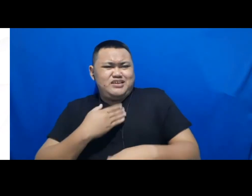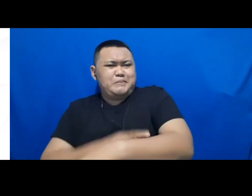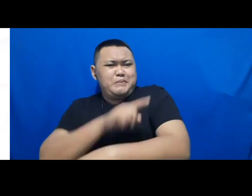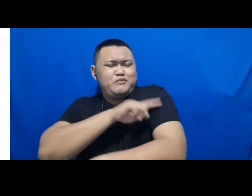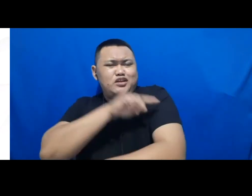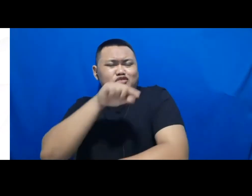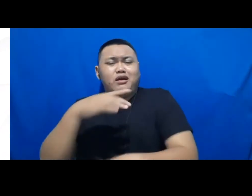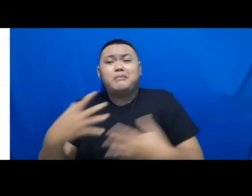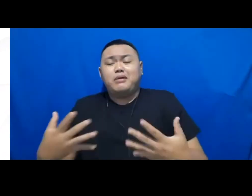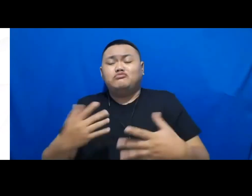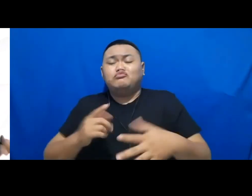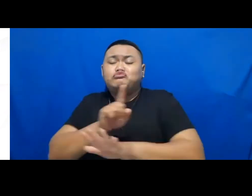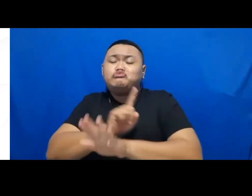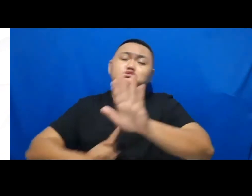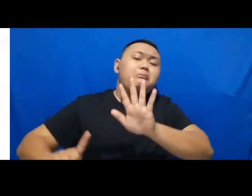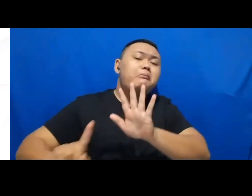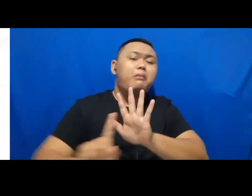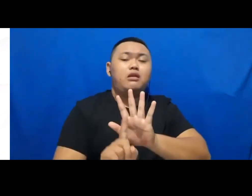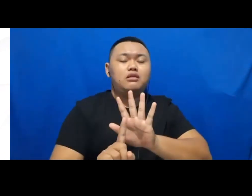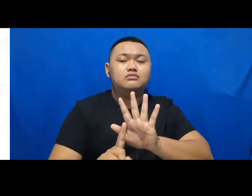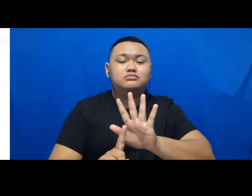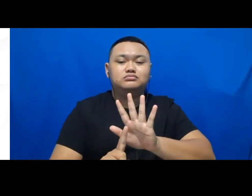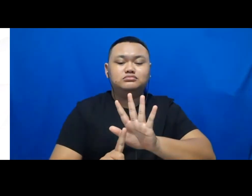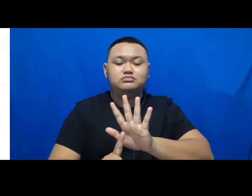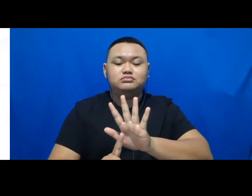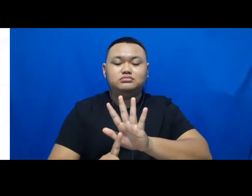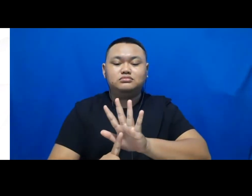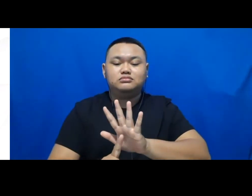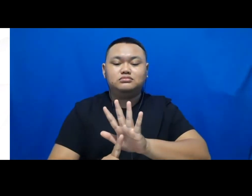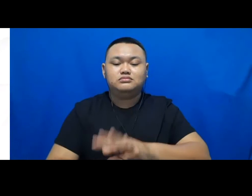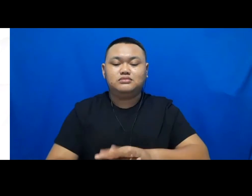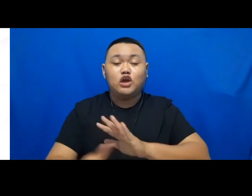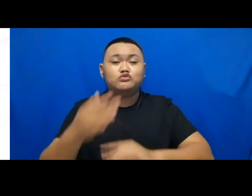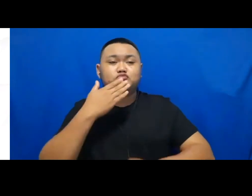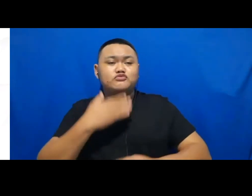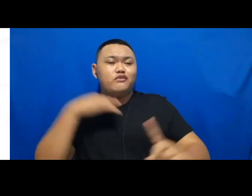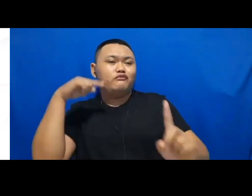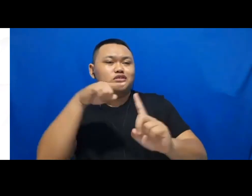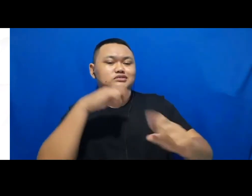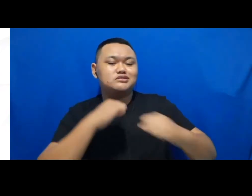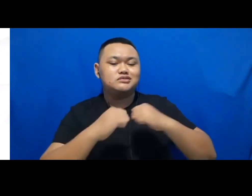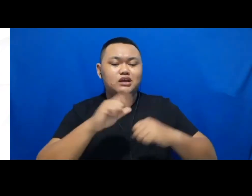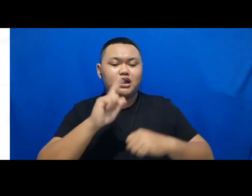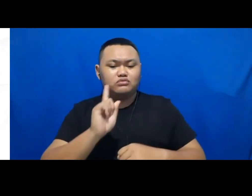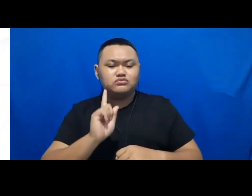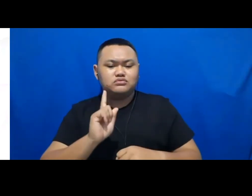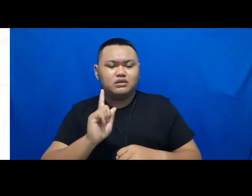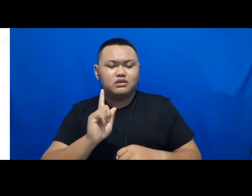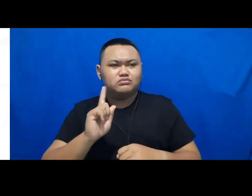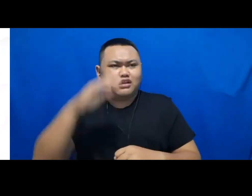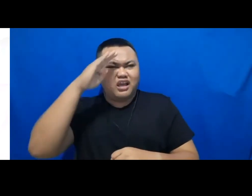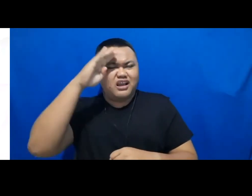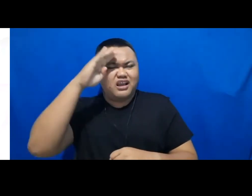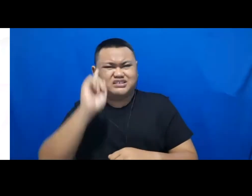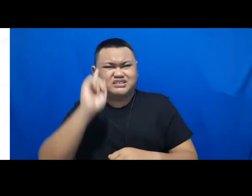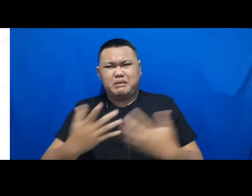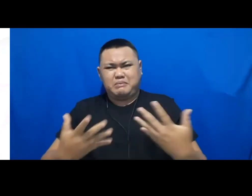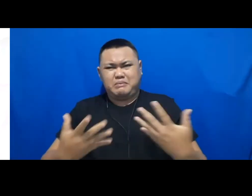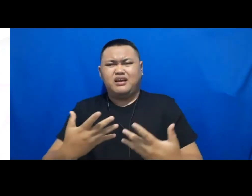kepengurusan organisasi siswa. Di antaranya, ini sebagai bahan laporan juga mungkin kepada Pak Kadis, di SMP Negeri 2